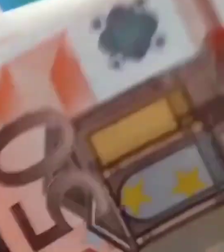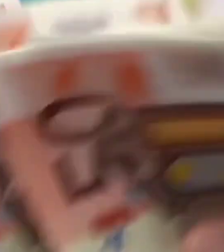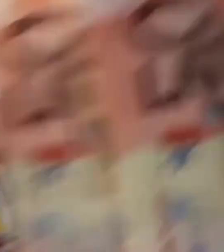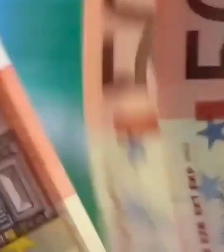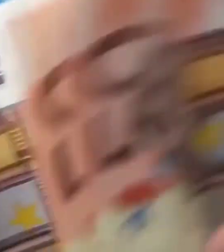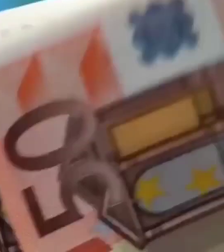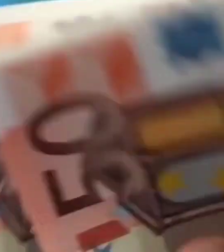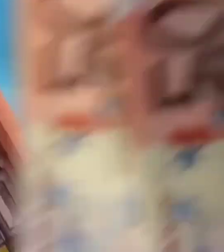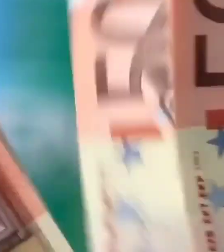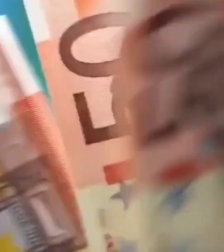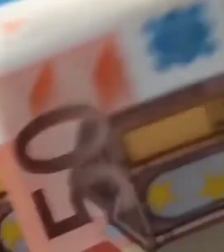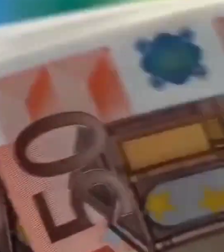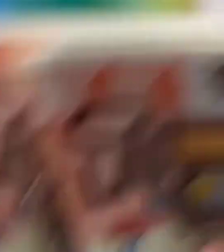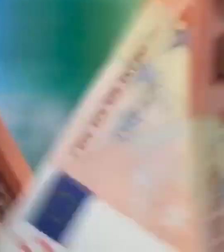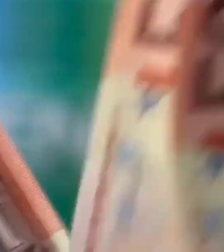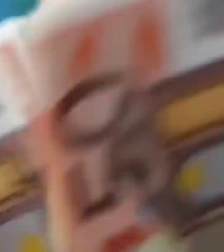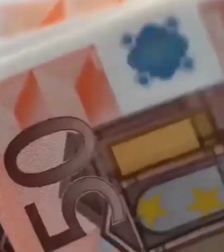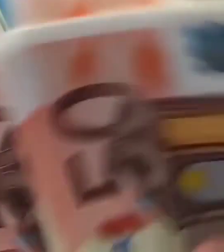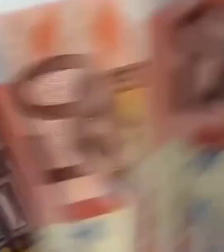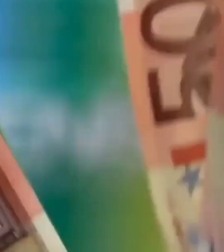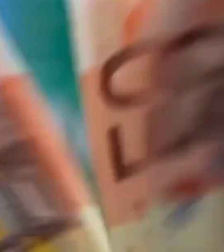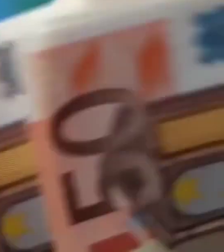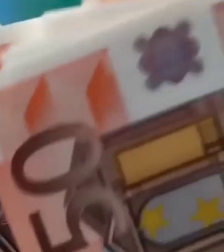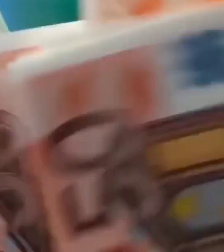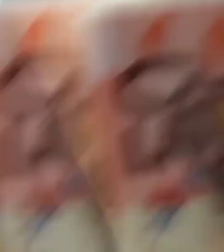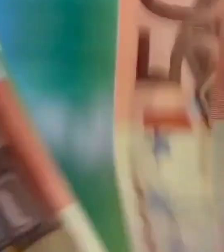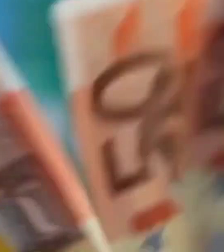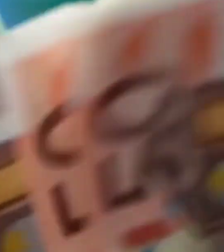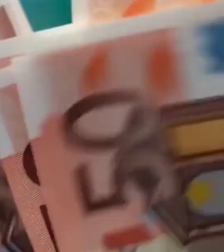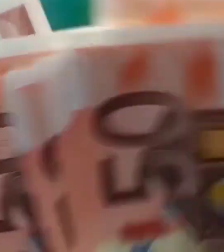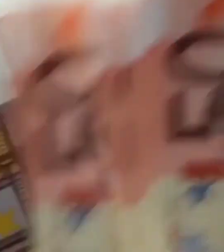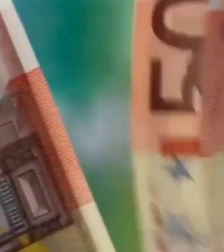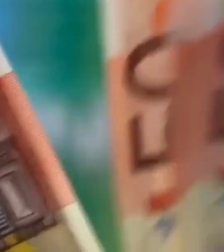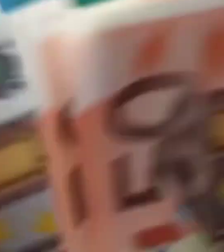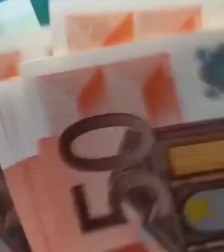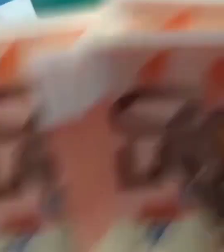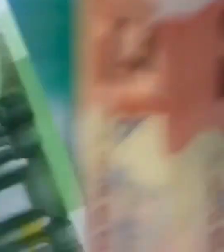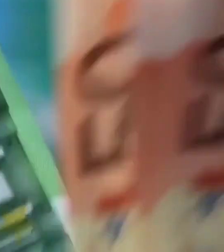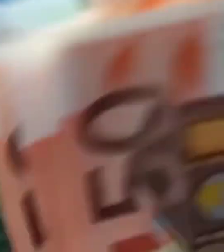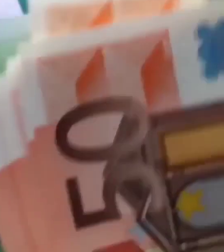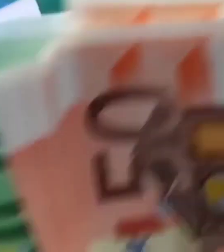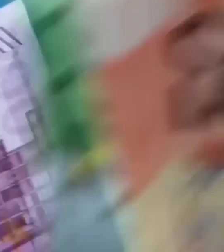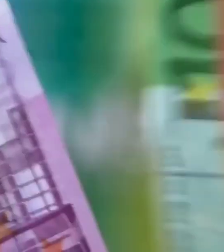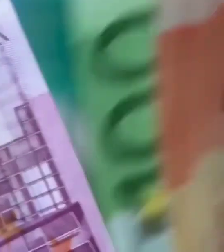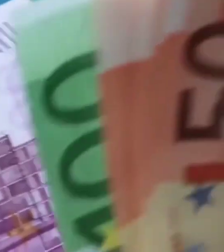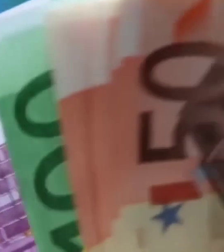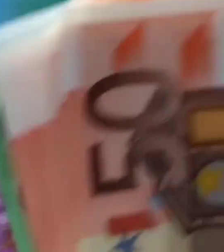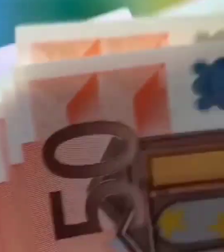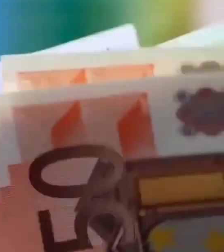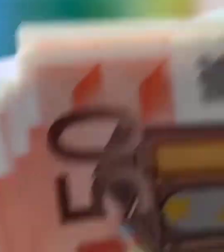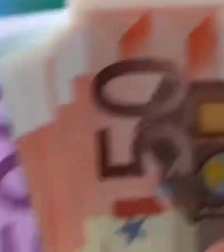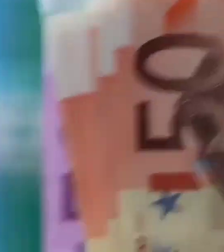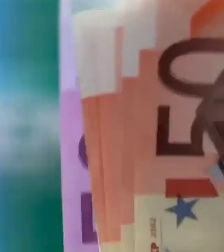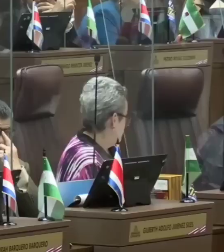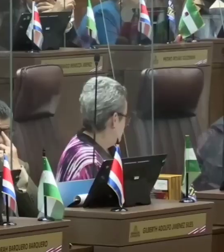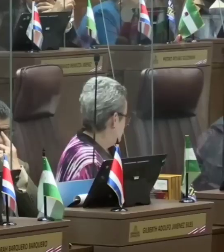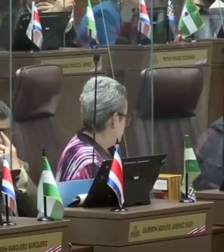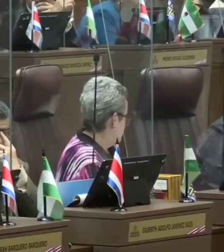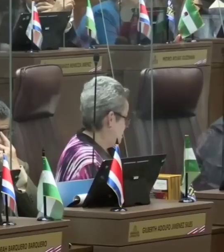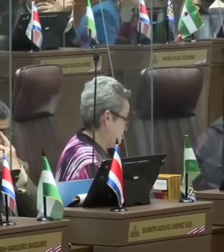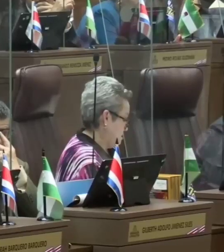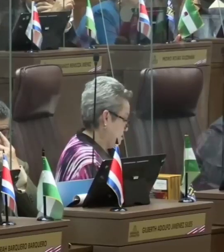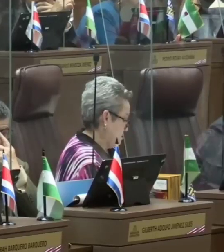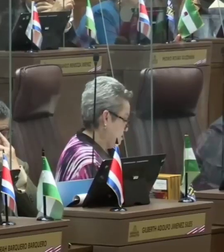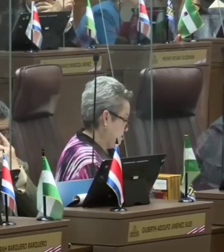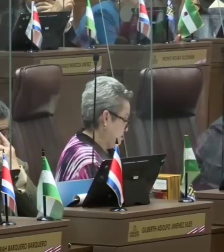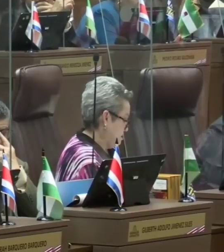país y los empleos que ya se está dando con empresas europeas que están invirtiendo en Costa Rica. Bueno, nosotros nunca vamos a apoyar el resello. Ellos son los que ahora